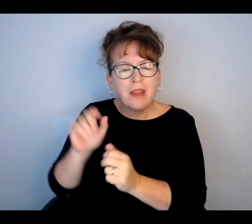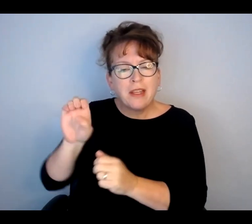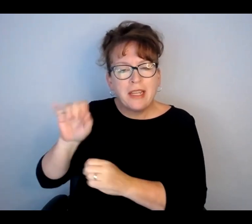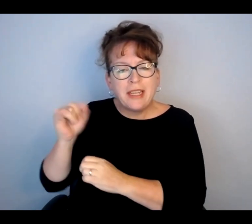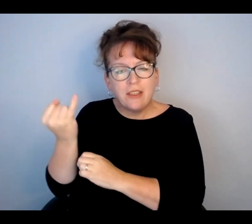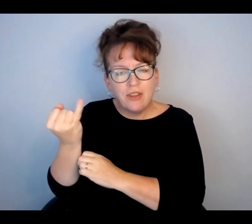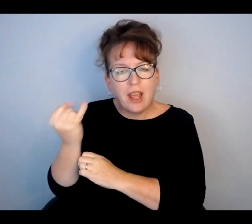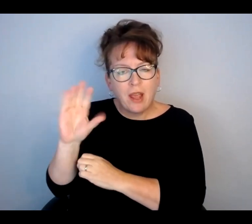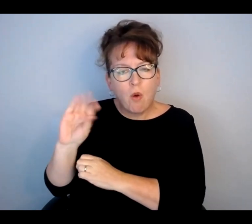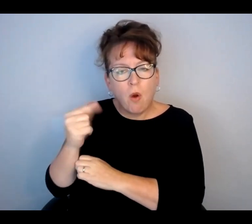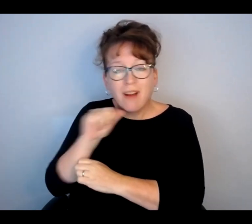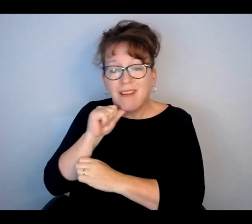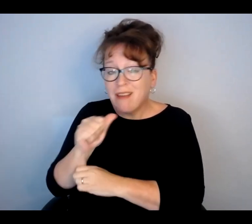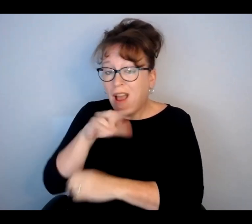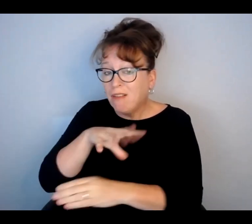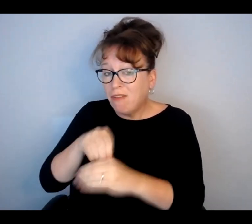ambiental